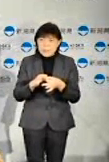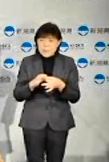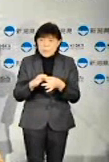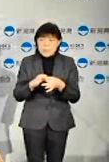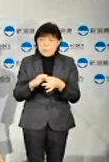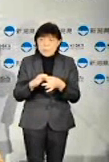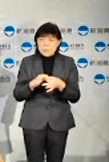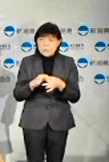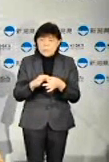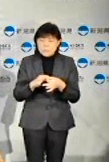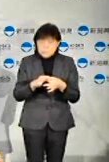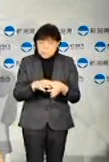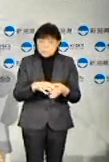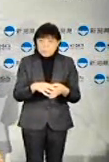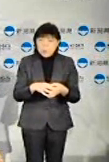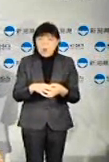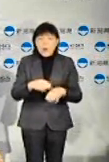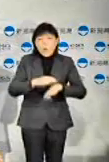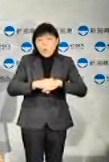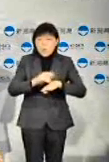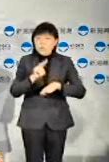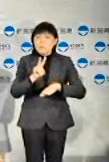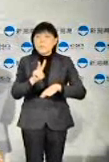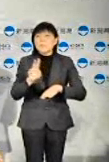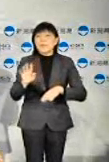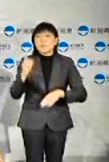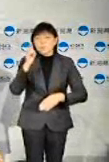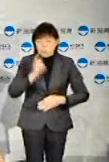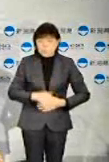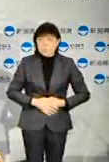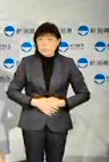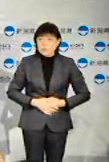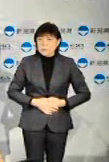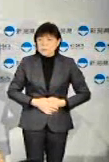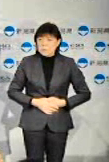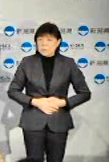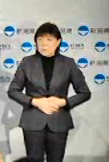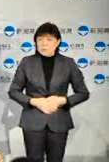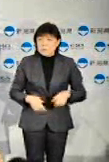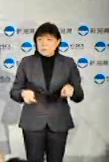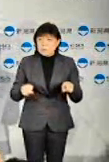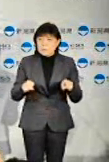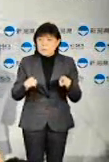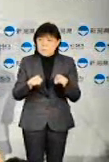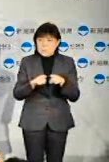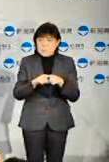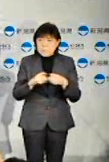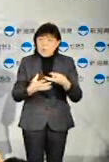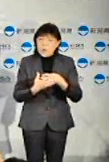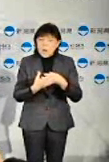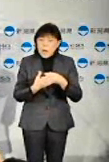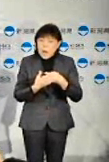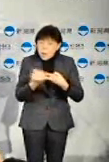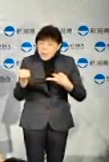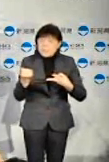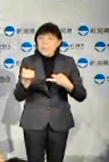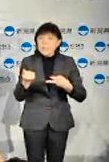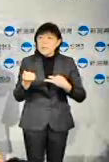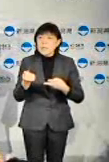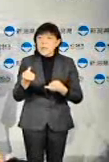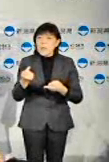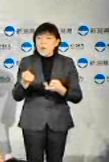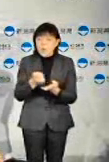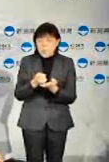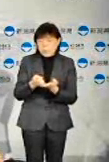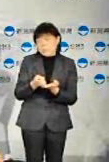ライドシェアと自家用輸送運送制度の制度の大幅な改定、2つを合わせて方針を示されているんですけれど、どちらかというと新潟